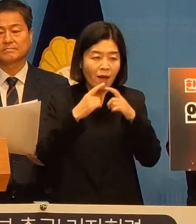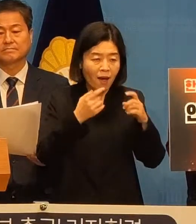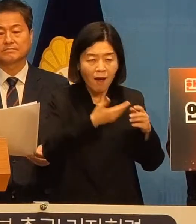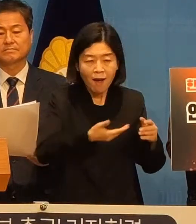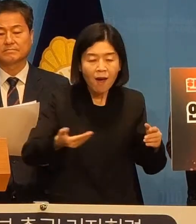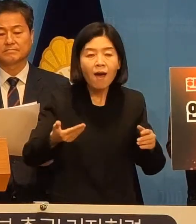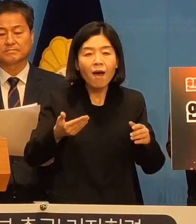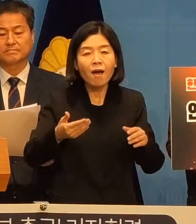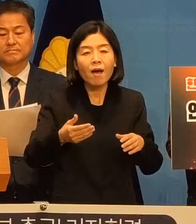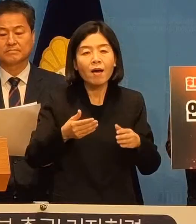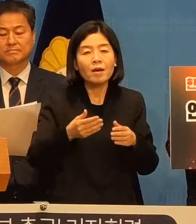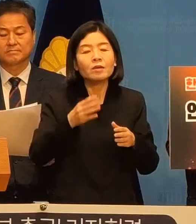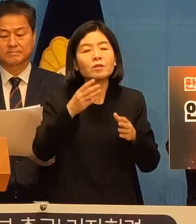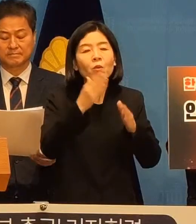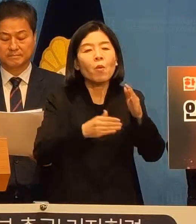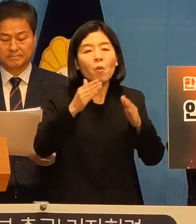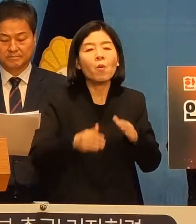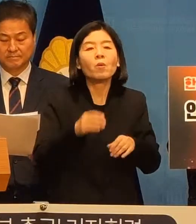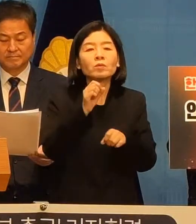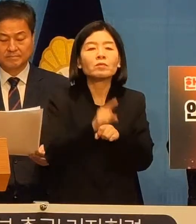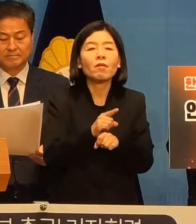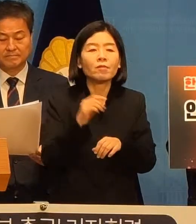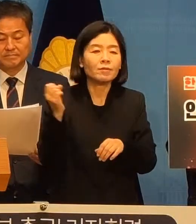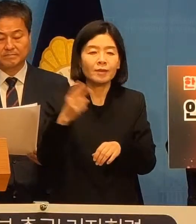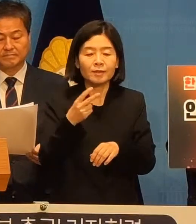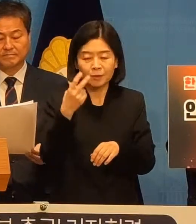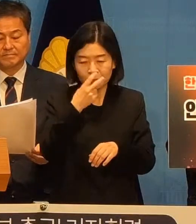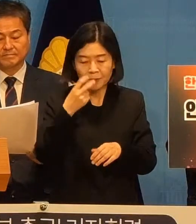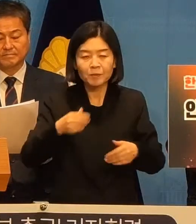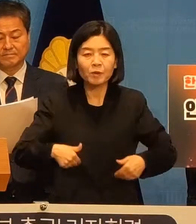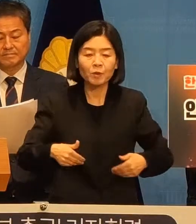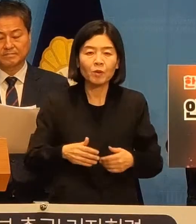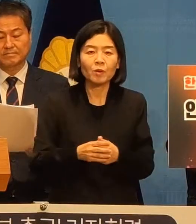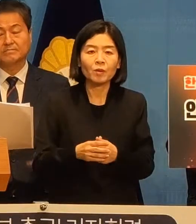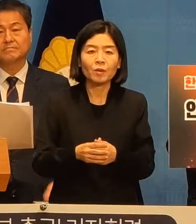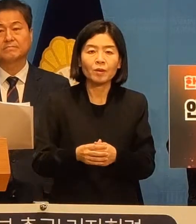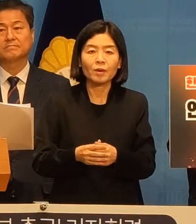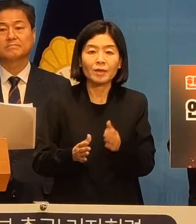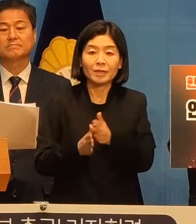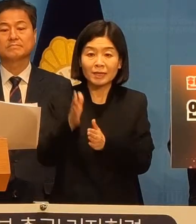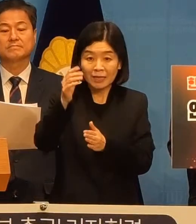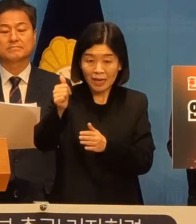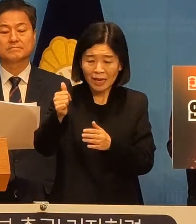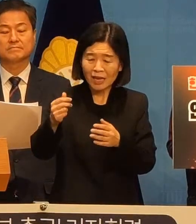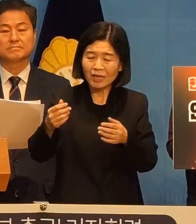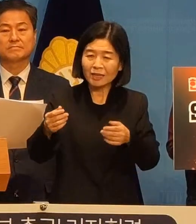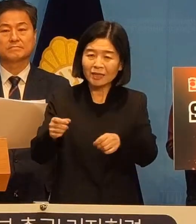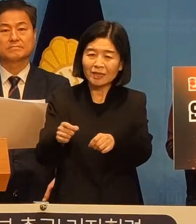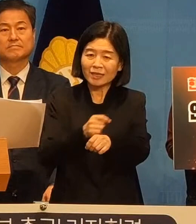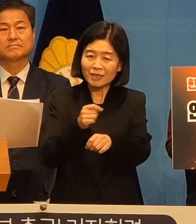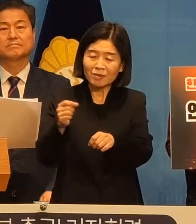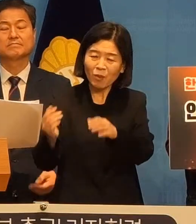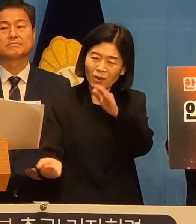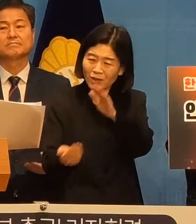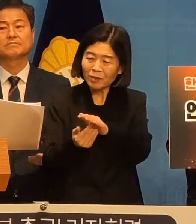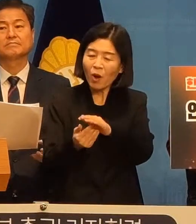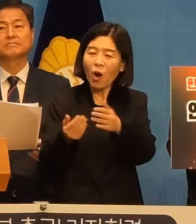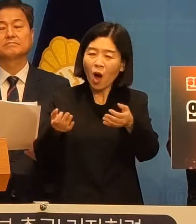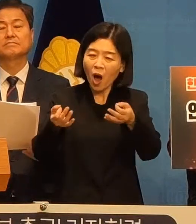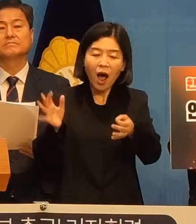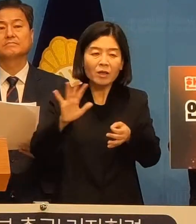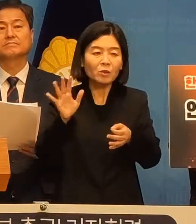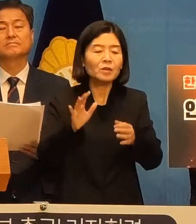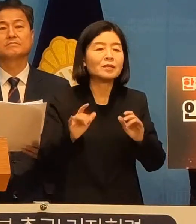전면 재검토해야 합니다. 한강은 특정 시장의 치적이 아니라 서울 시민 모두의 삶의 공간이자 생활